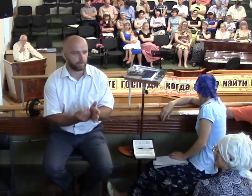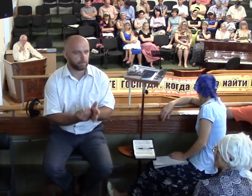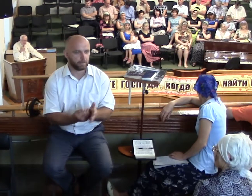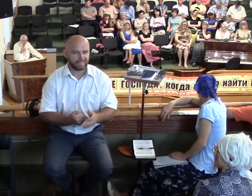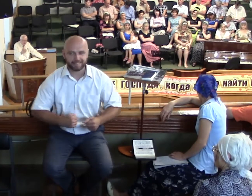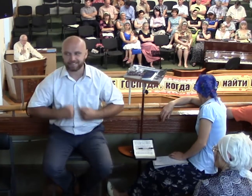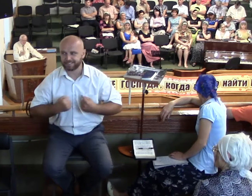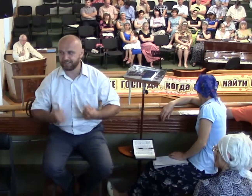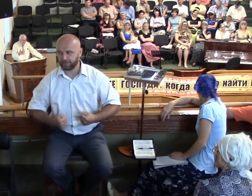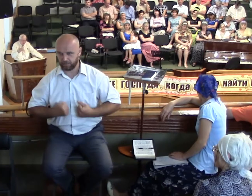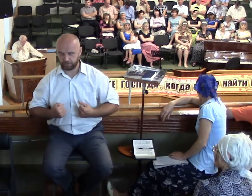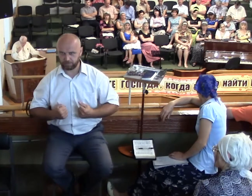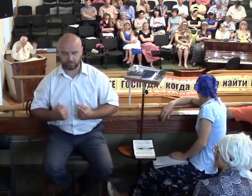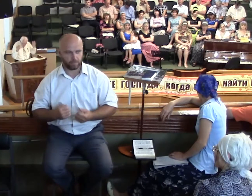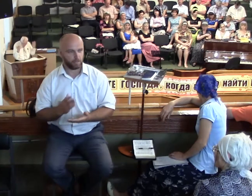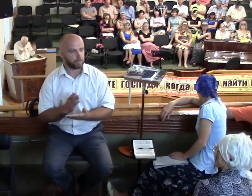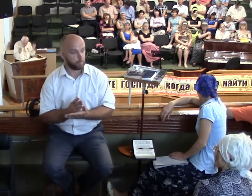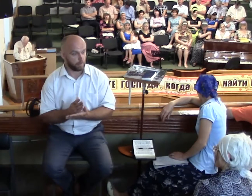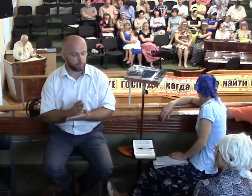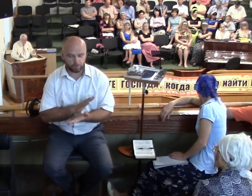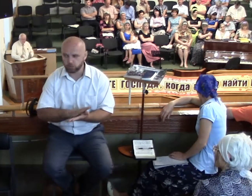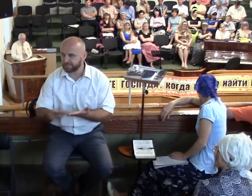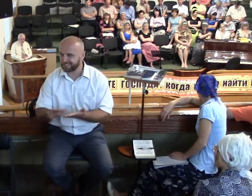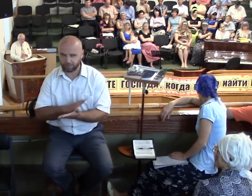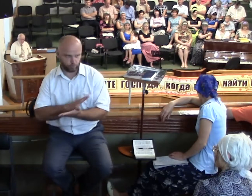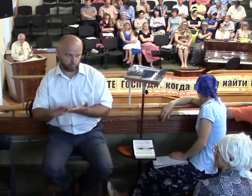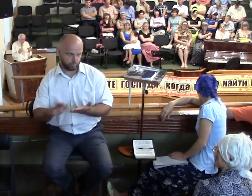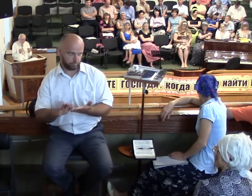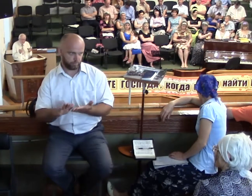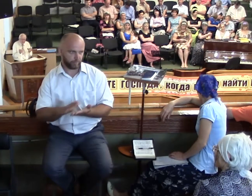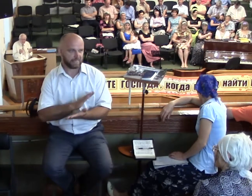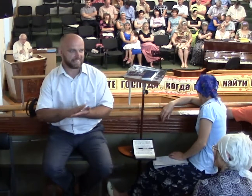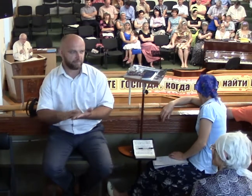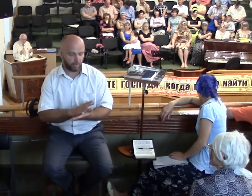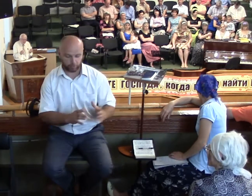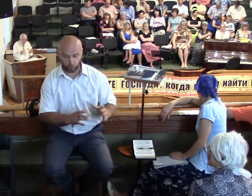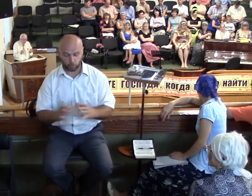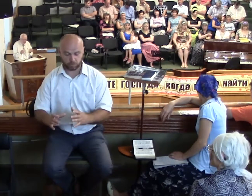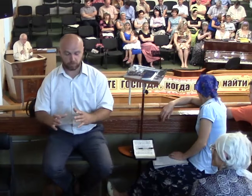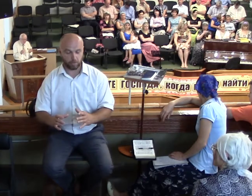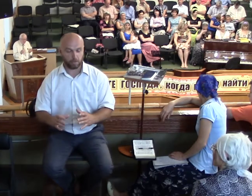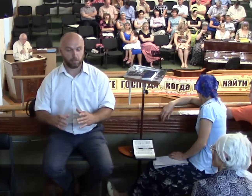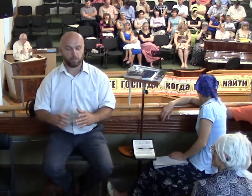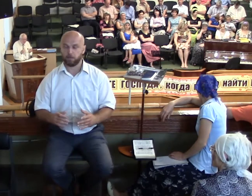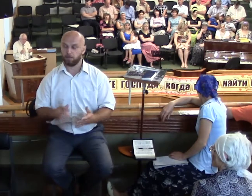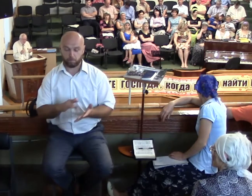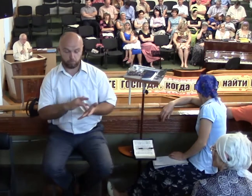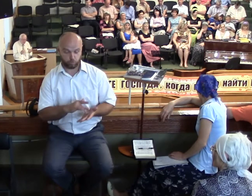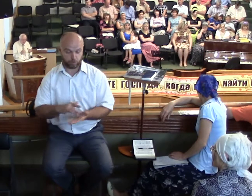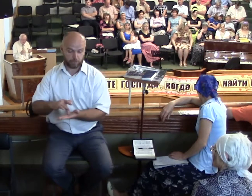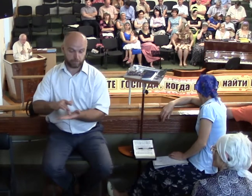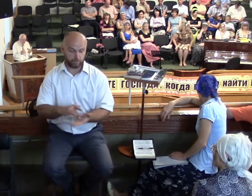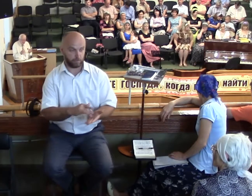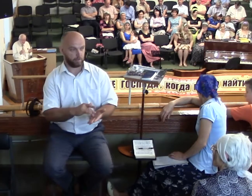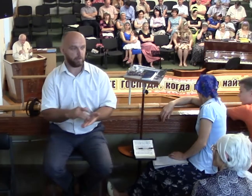процессом отделения, займитесь процессом освящения. И поэтому со страхом проводите время